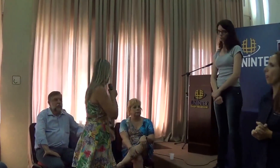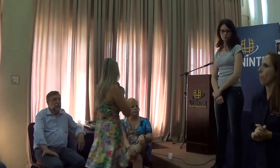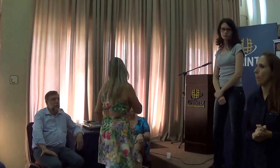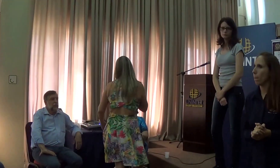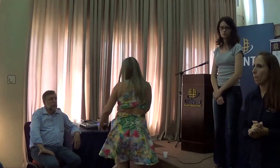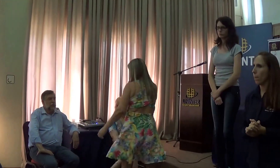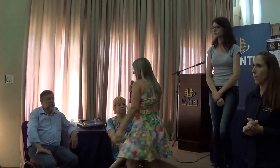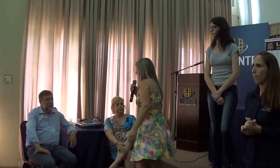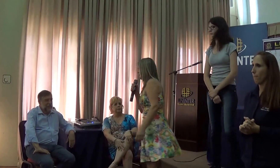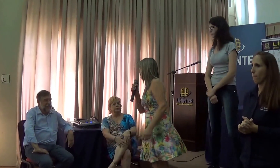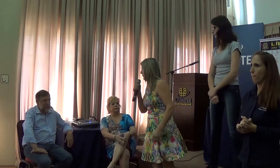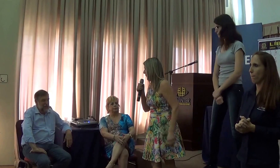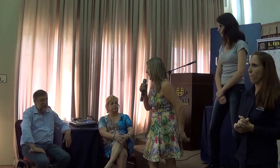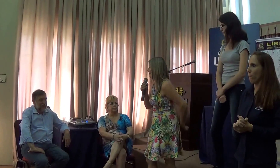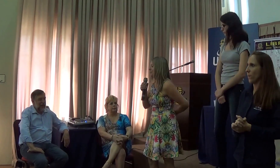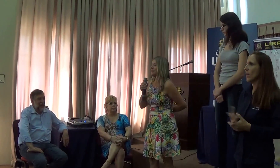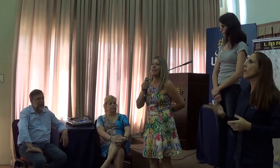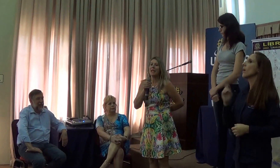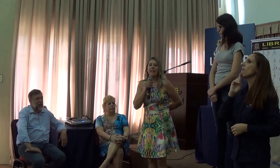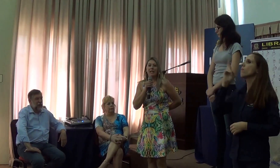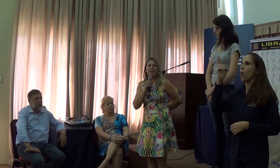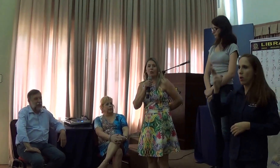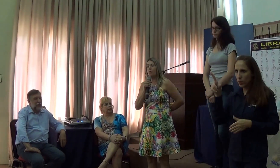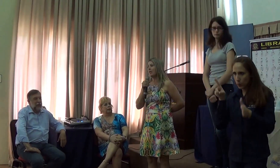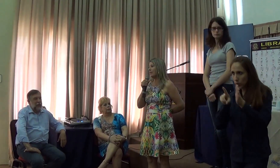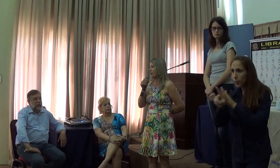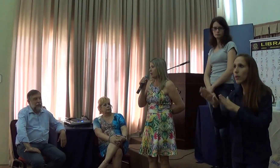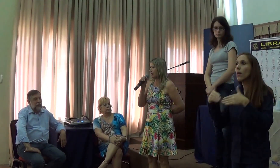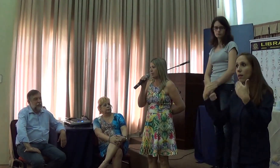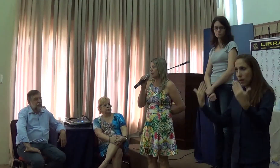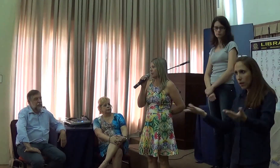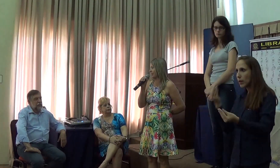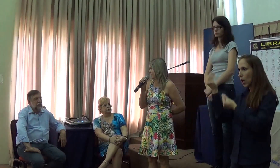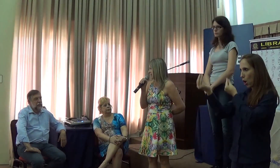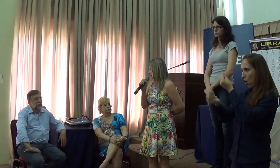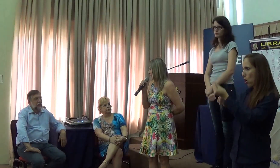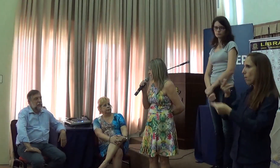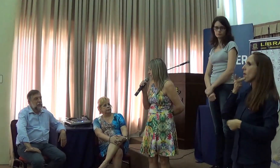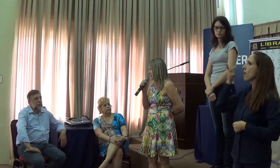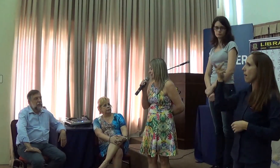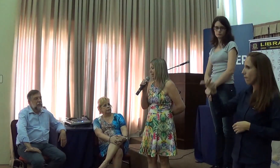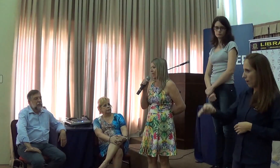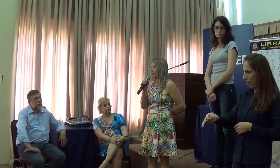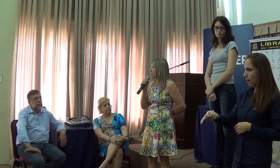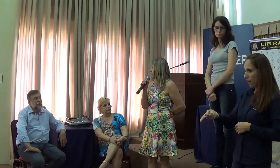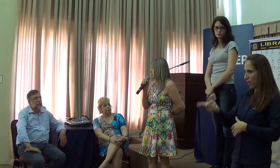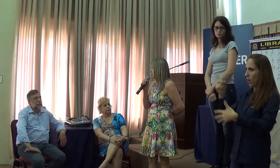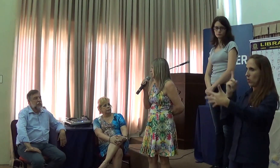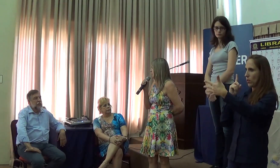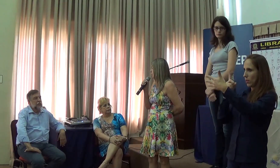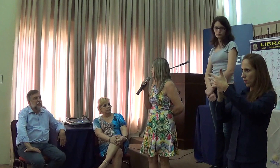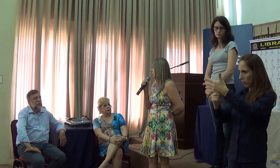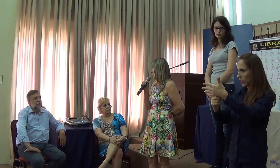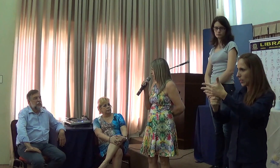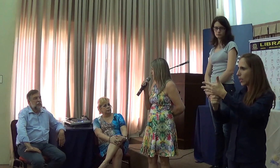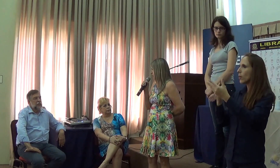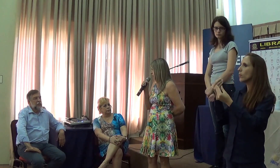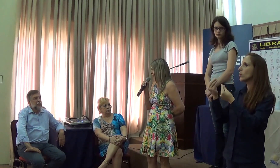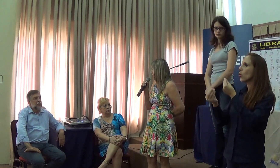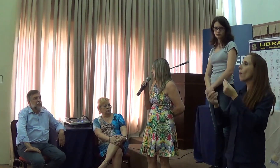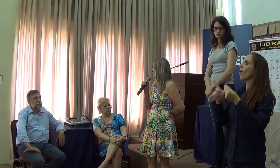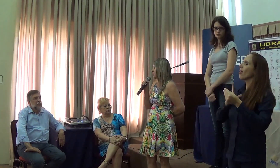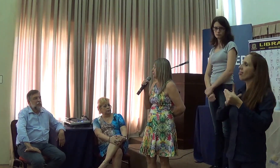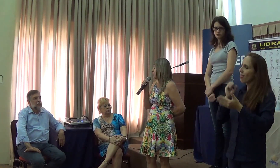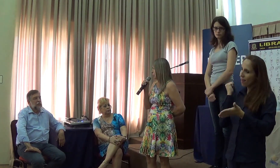Vou responder a pergunta, tudo bem? Então, como ela estava colocando a nossa Central de Libras, ela funciona com o sistema de